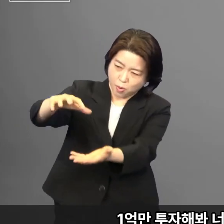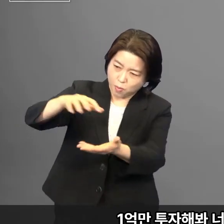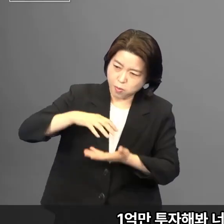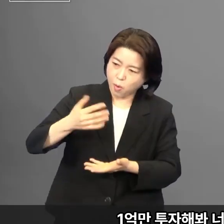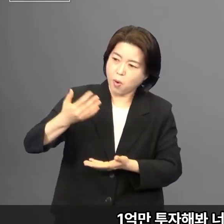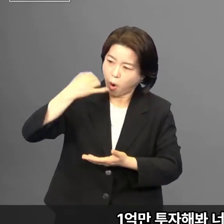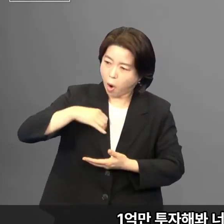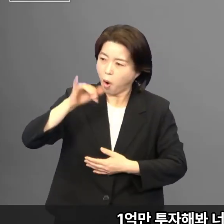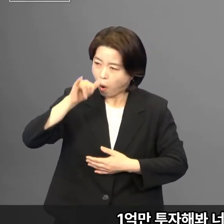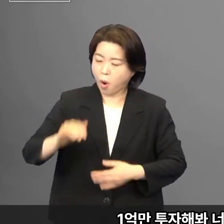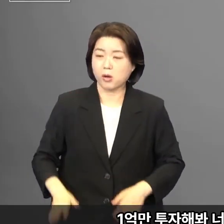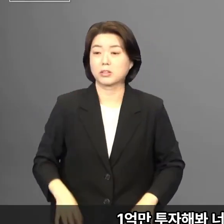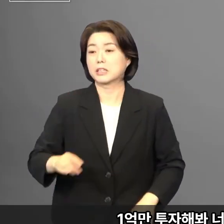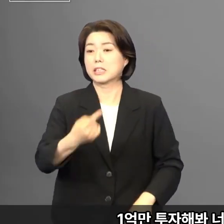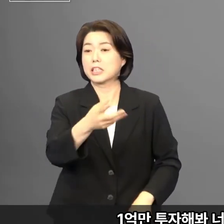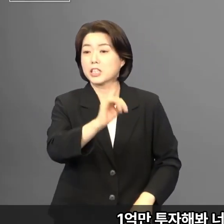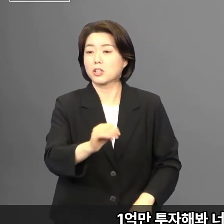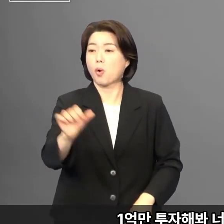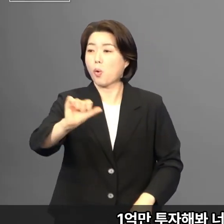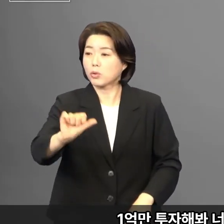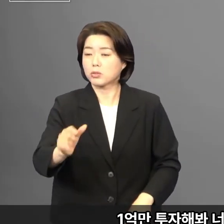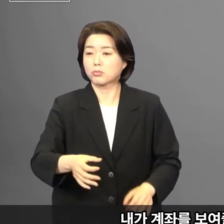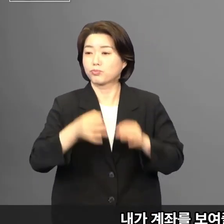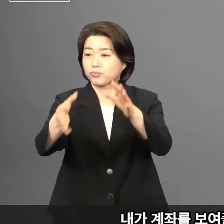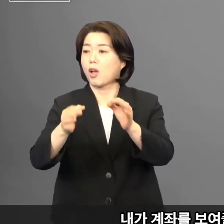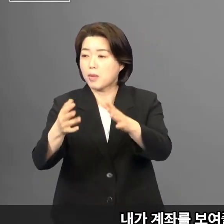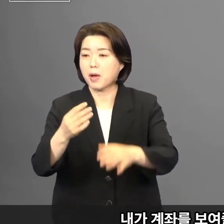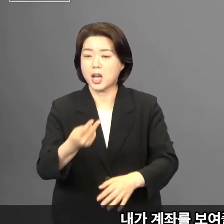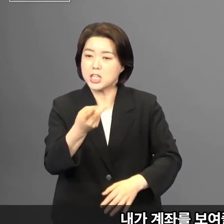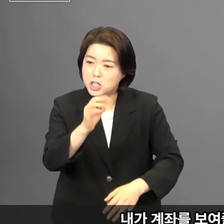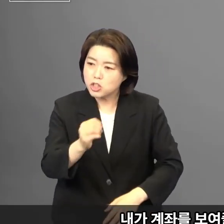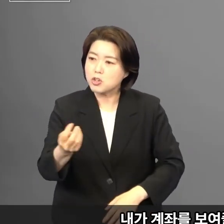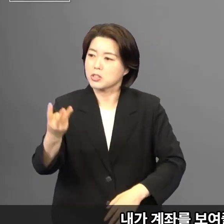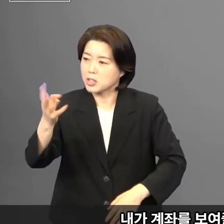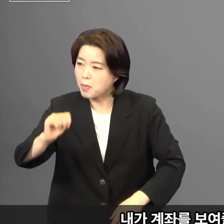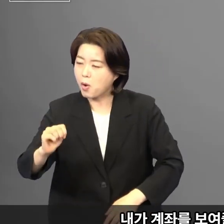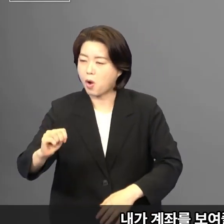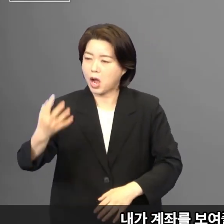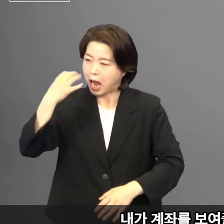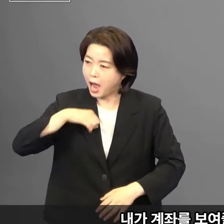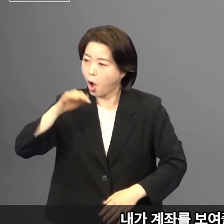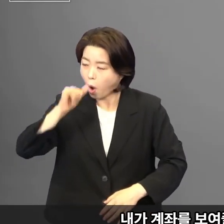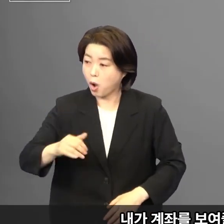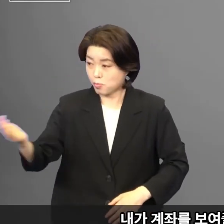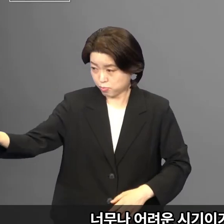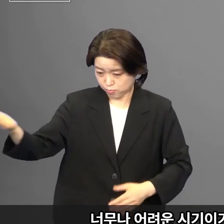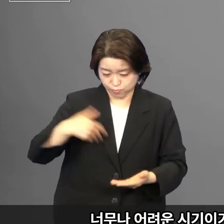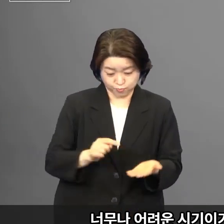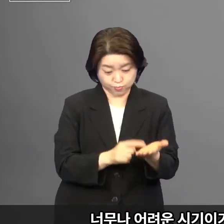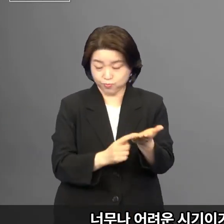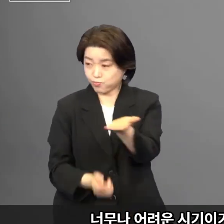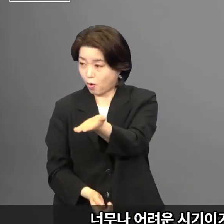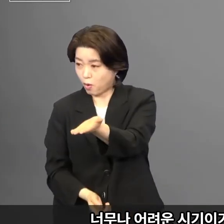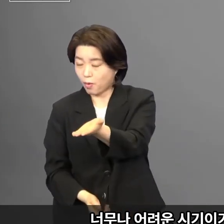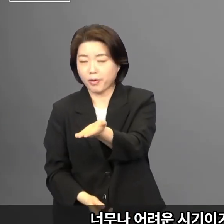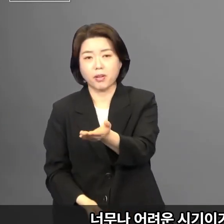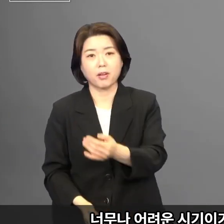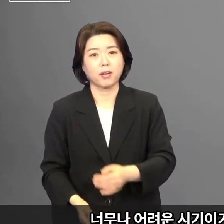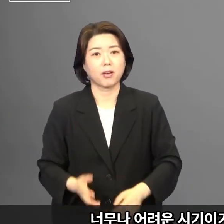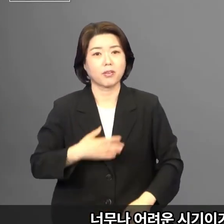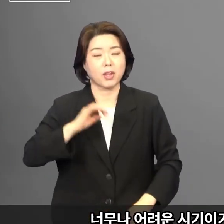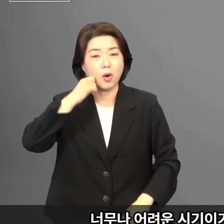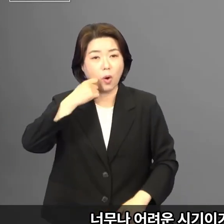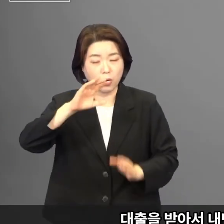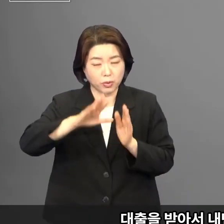투자해봐. 1억만 투자해봐. 너 금방 2억, 3억 되는 거야. 내가 계좌를 보여줄게. 나 이렇게 만들었어. 너무나 어려운 시기이기 때문에